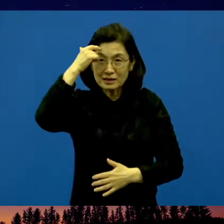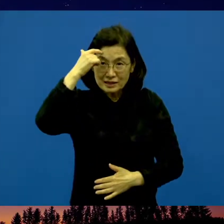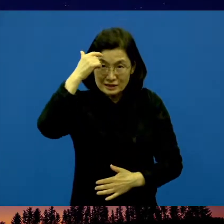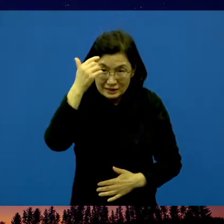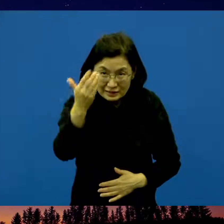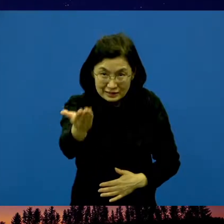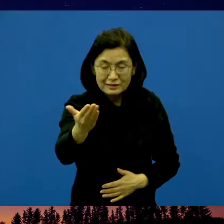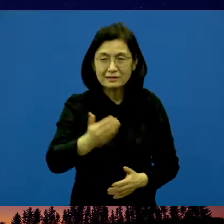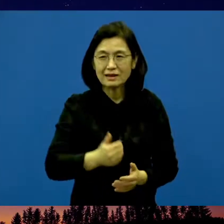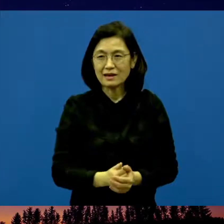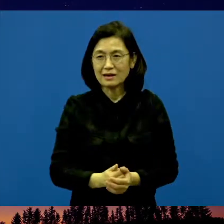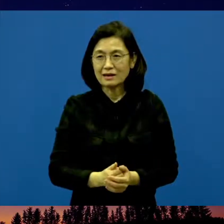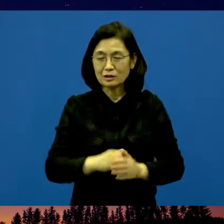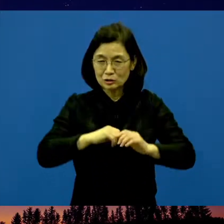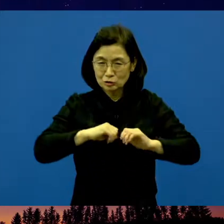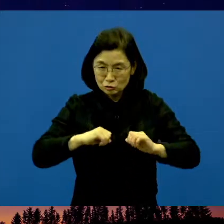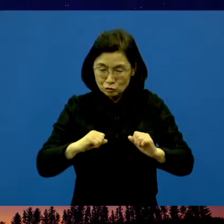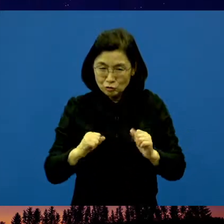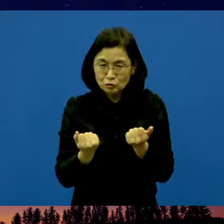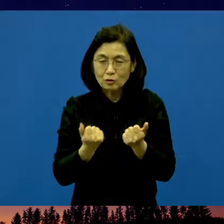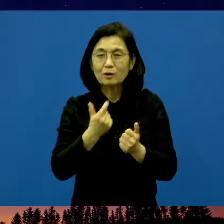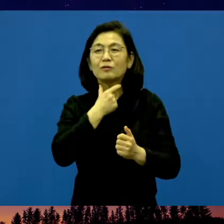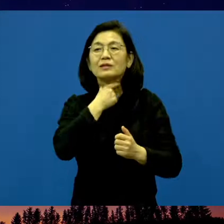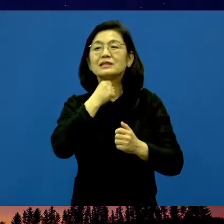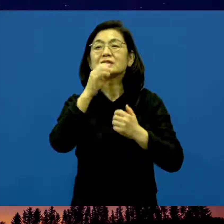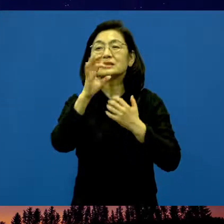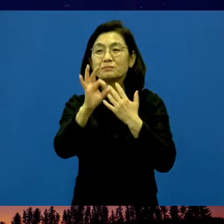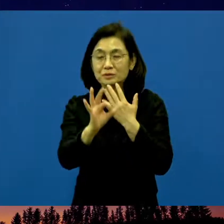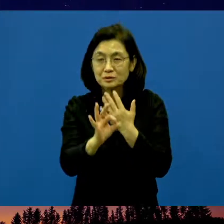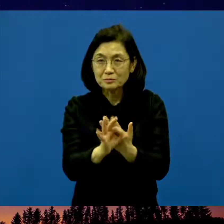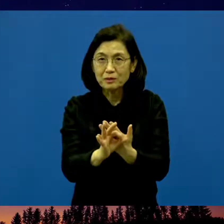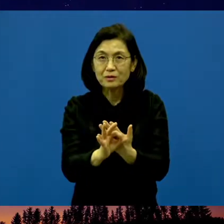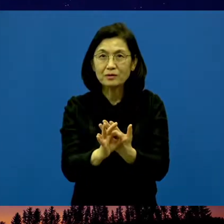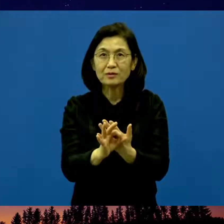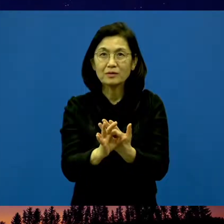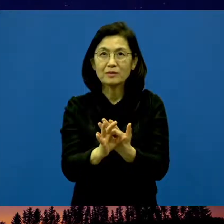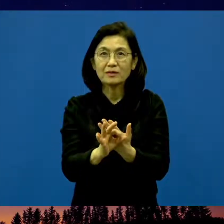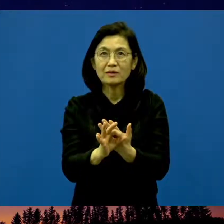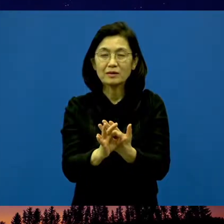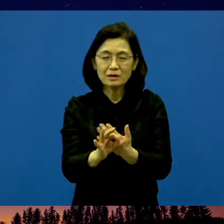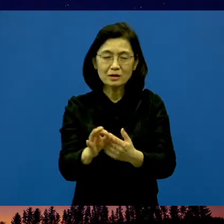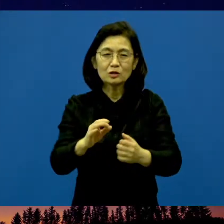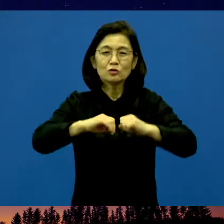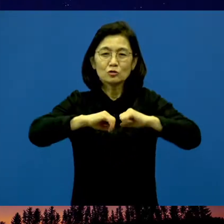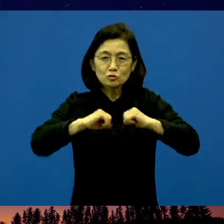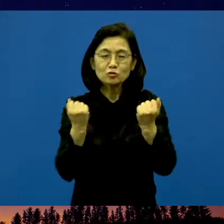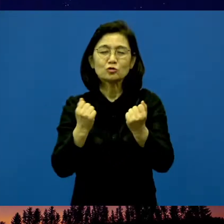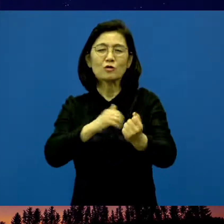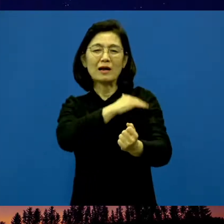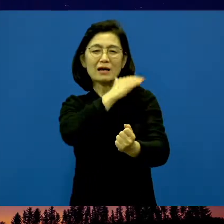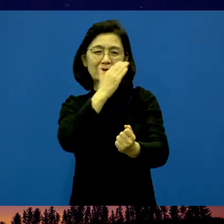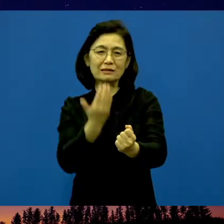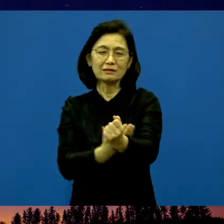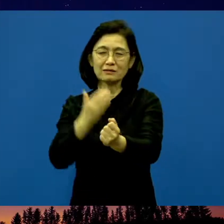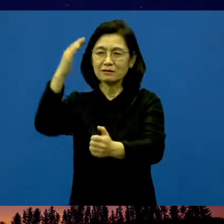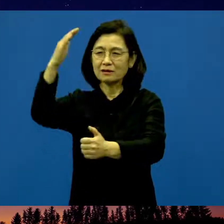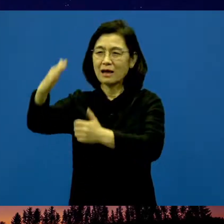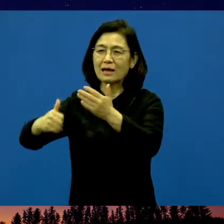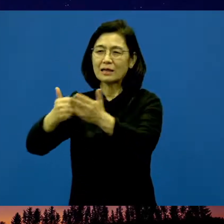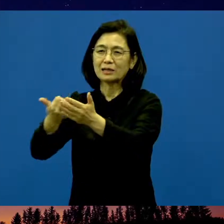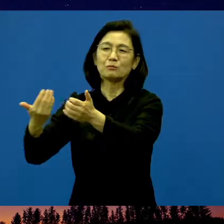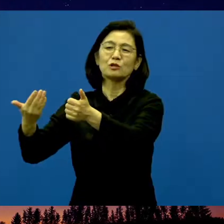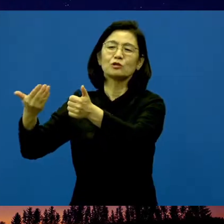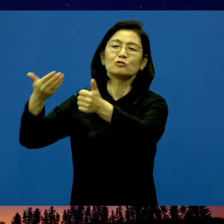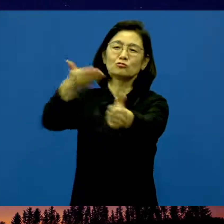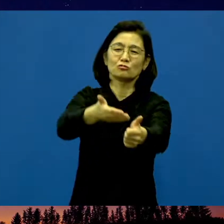생각이 있고 순종하려고 하면 순종할 능력은 내가 준다는 거예요. 중요한 것은 내가